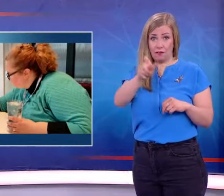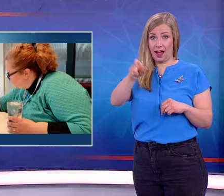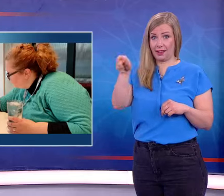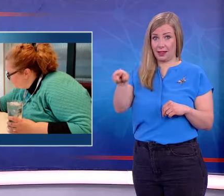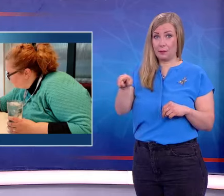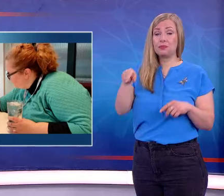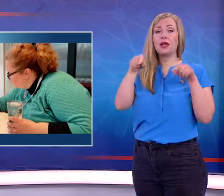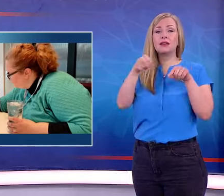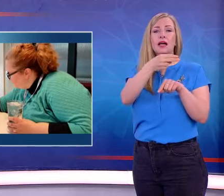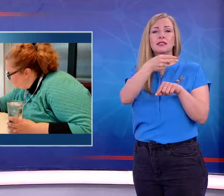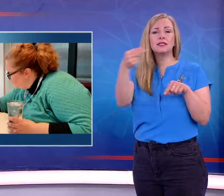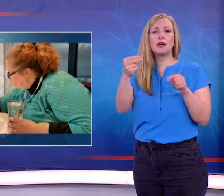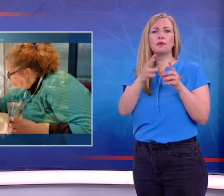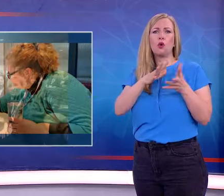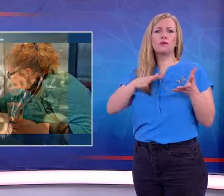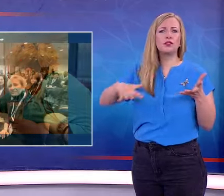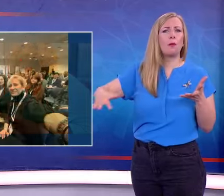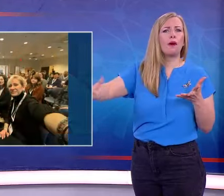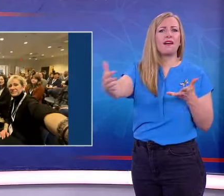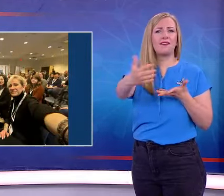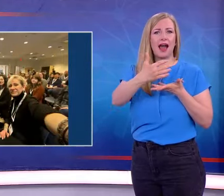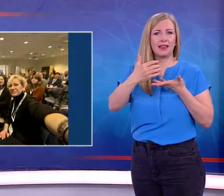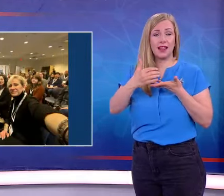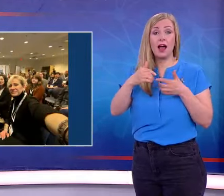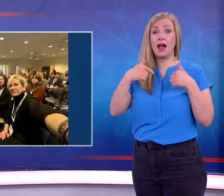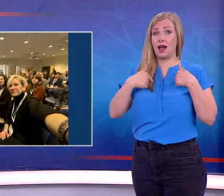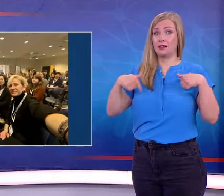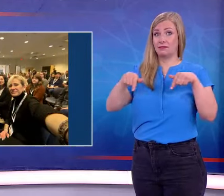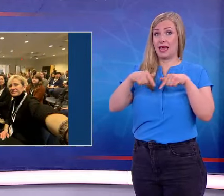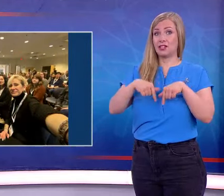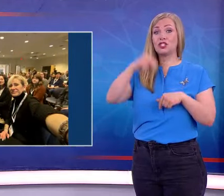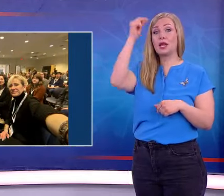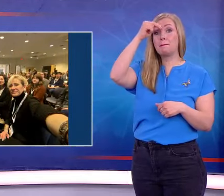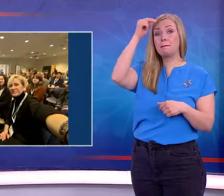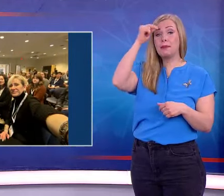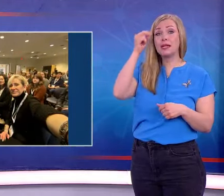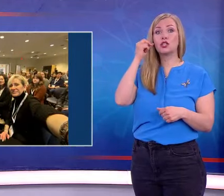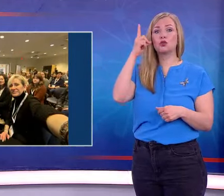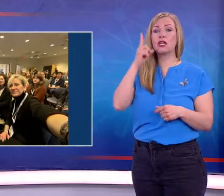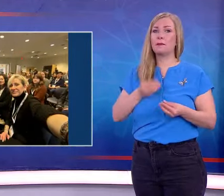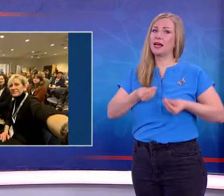Темата е изключително всеобхватна, а нашите учени определено има какво да дадат на света.